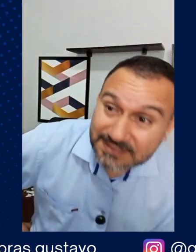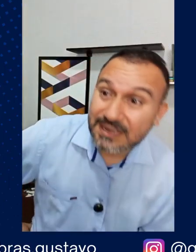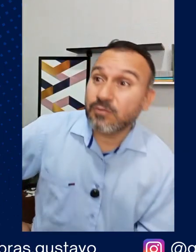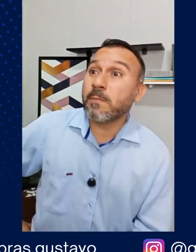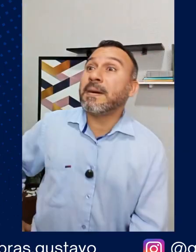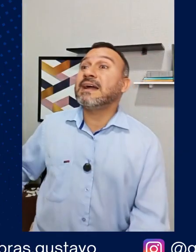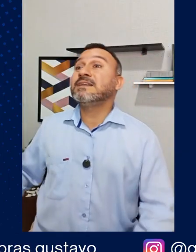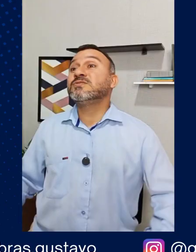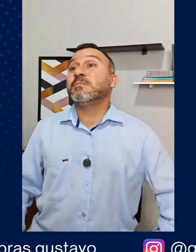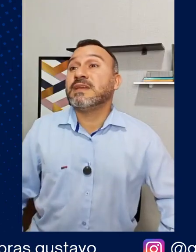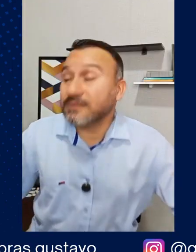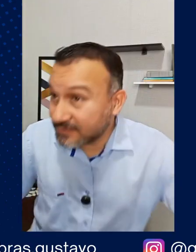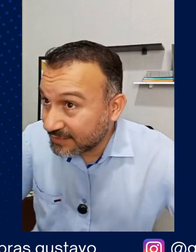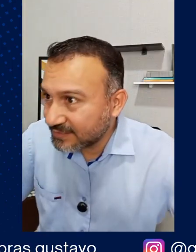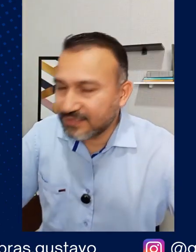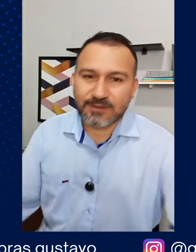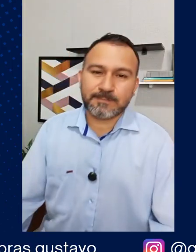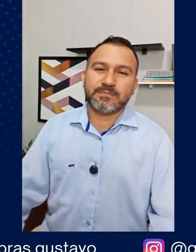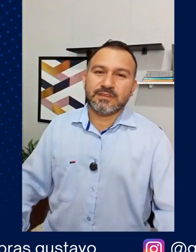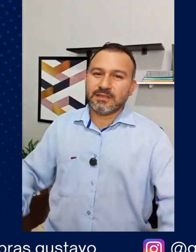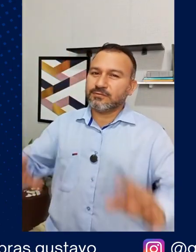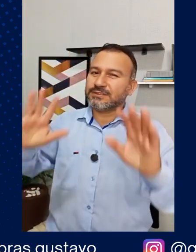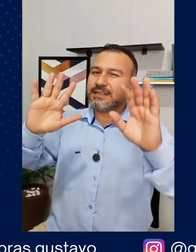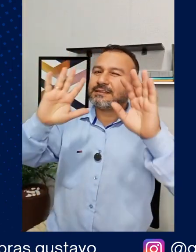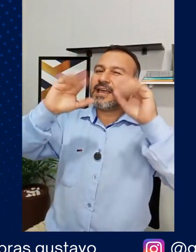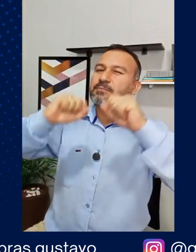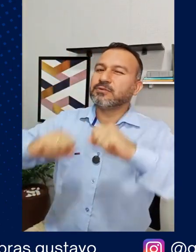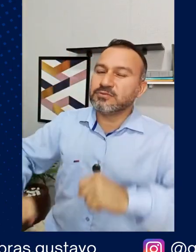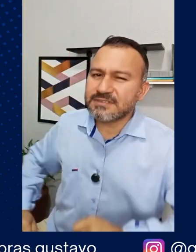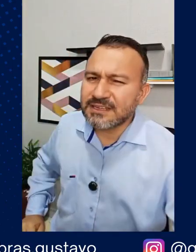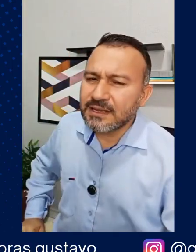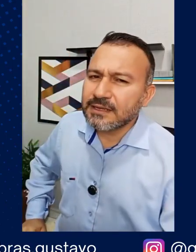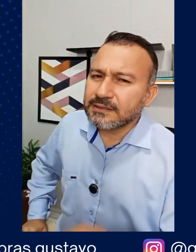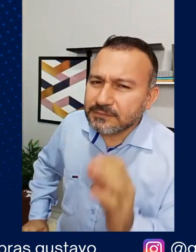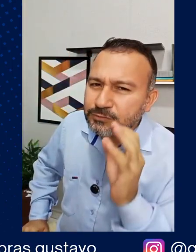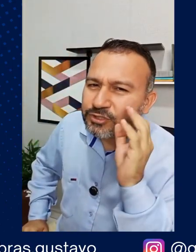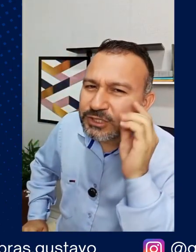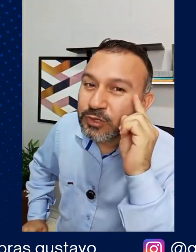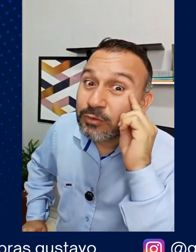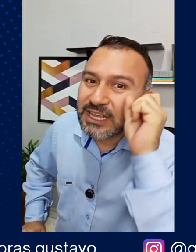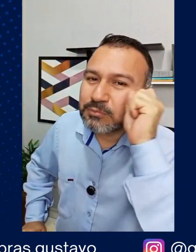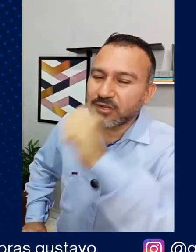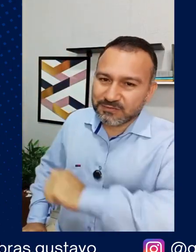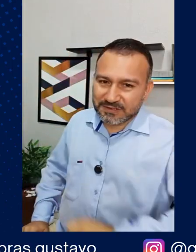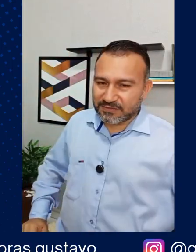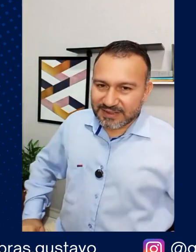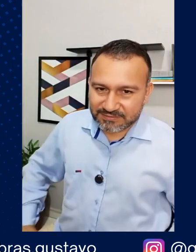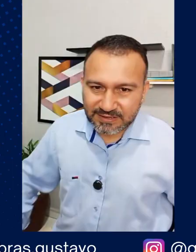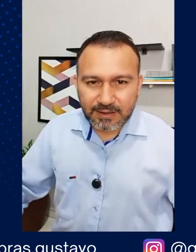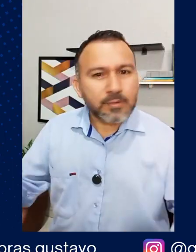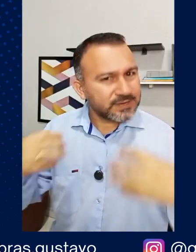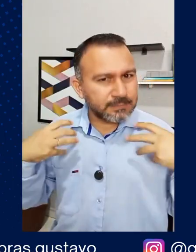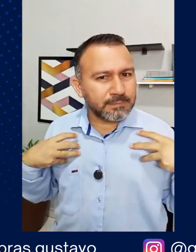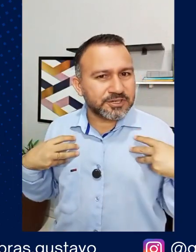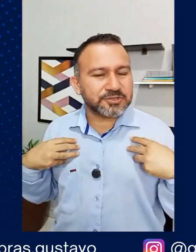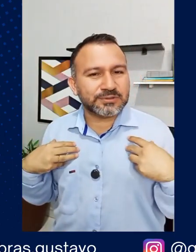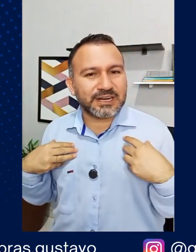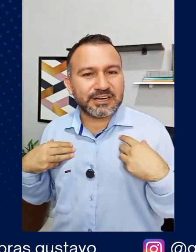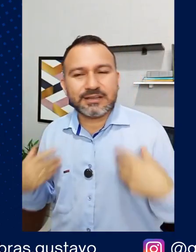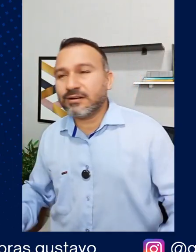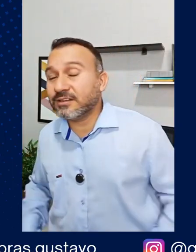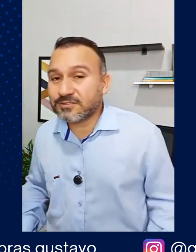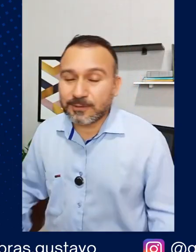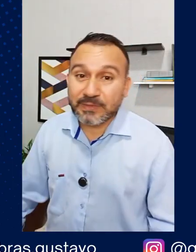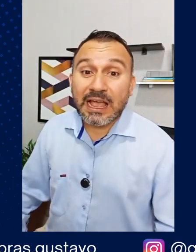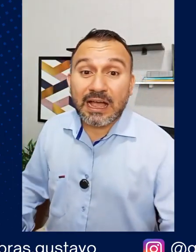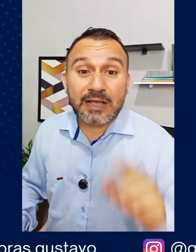precisa fazer algo mais ou menos assim, ó. Eu vou tentar reproduzir do jeito que eu lembro que eu via a Flávia. Uma coisa bem particular,